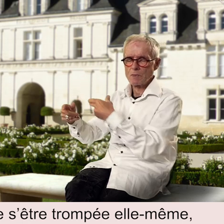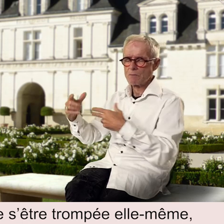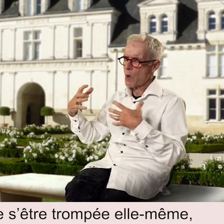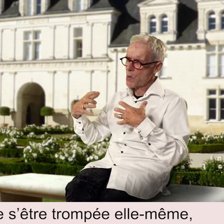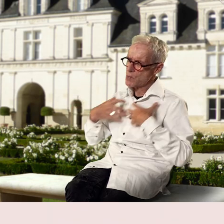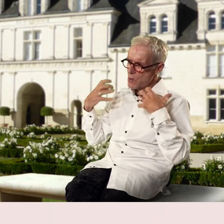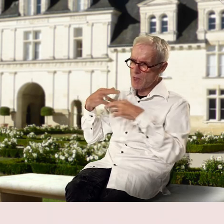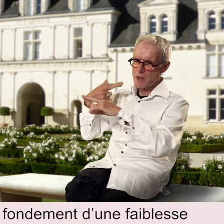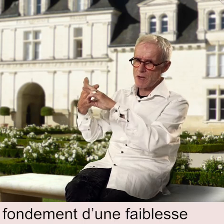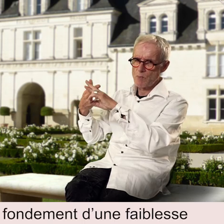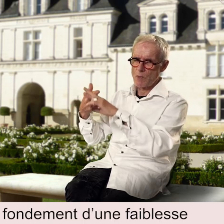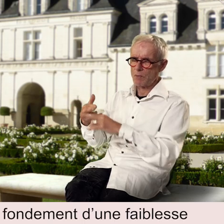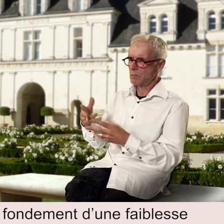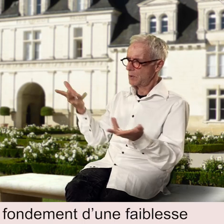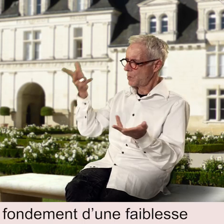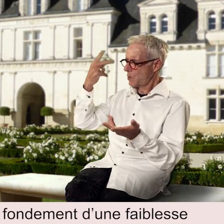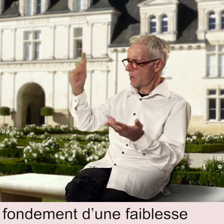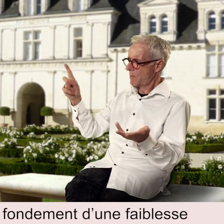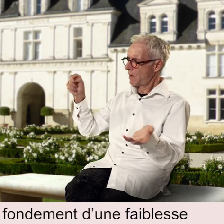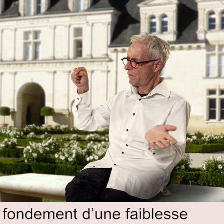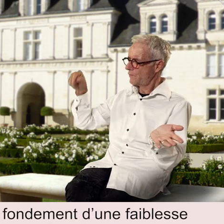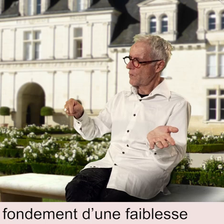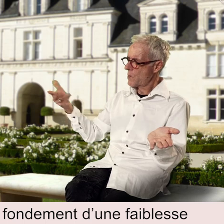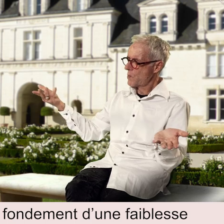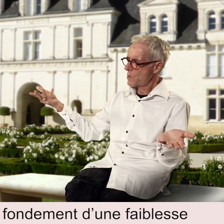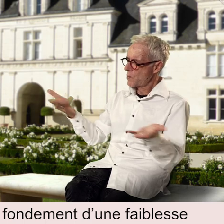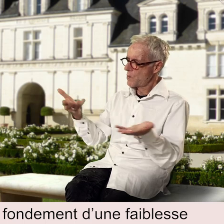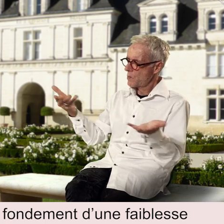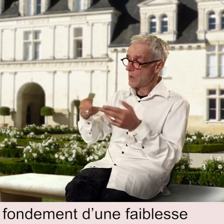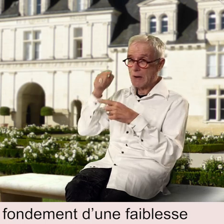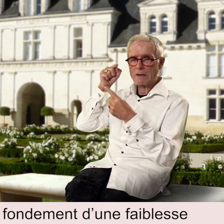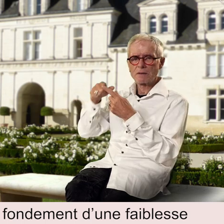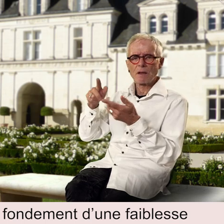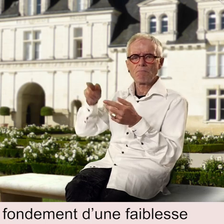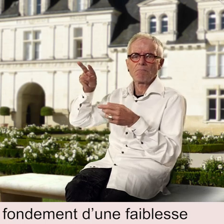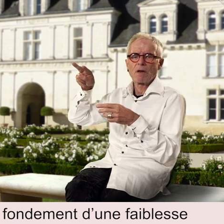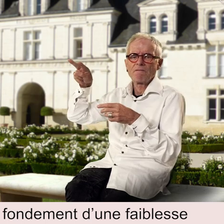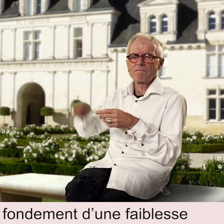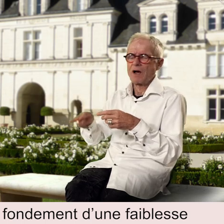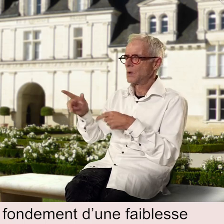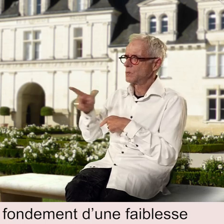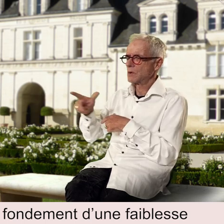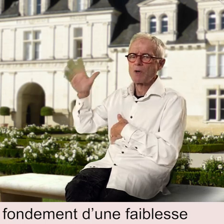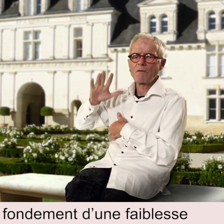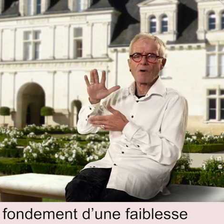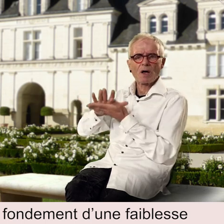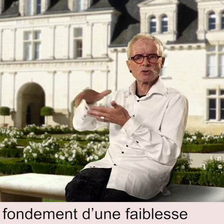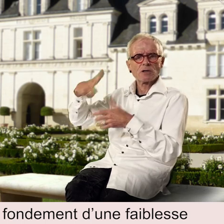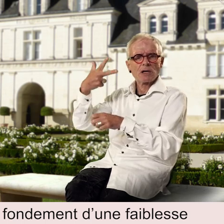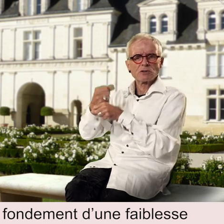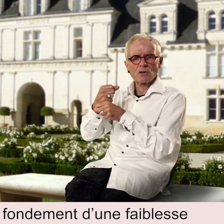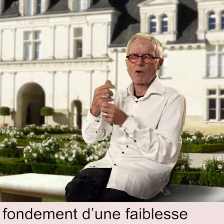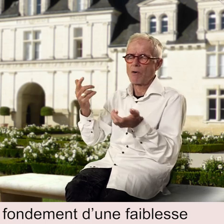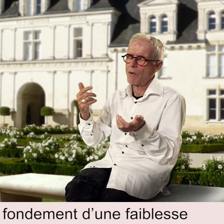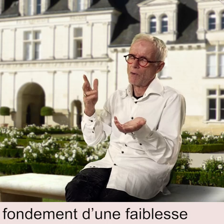colère « Je ne comprends pas qu'il faille, sur le fondement d'une faiblesse dont on a été capable à 13 ans,